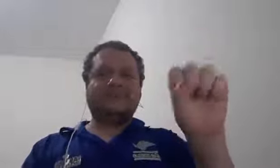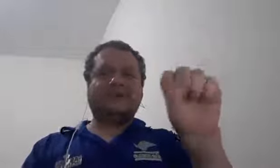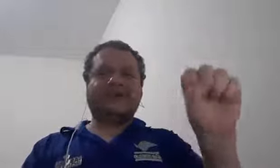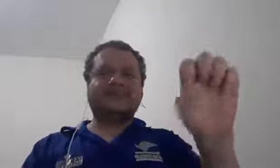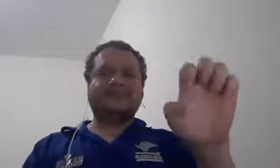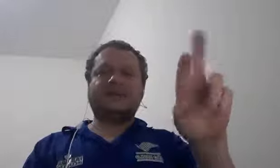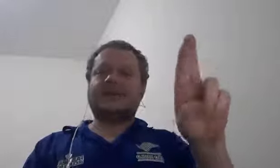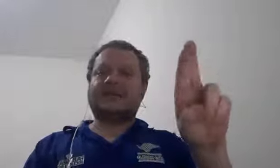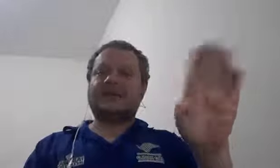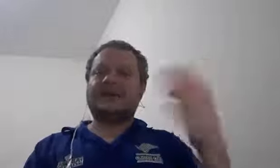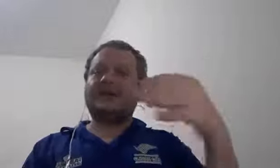Bresser